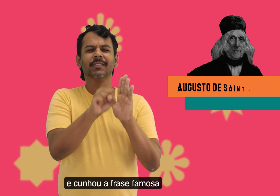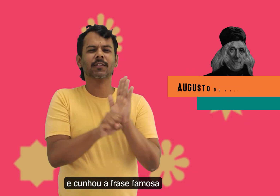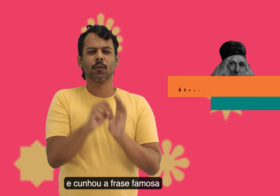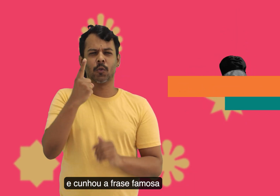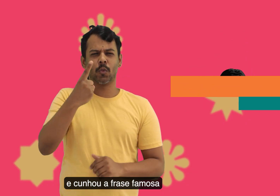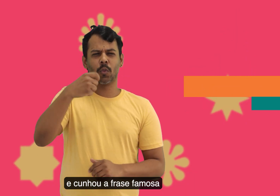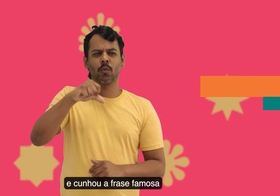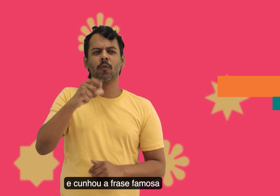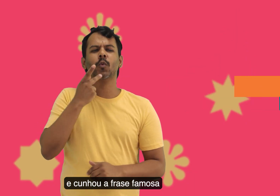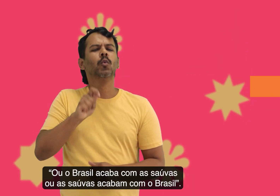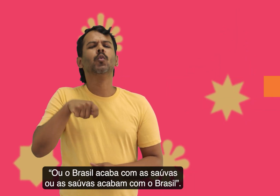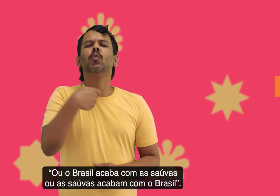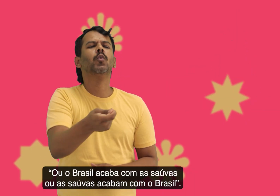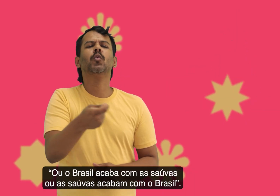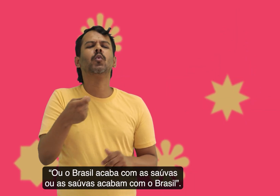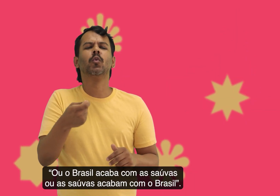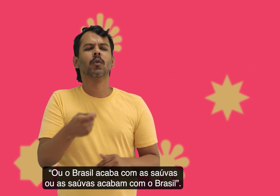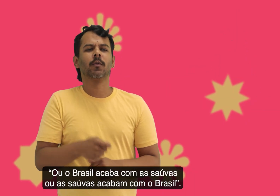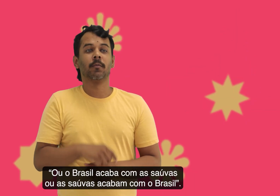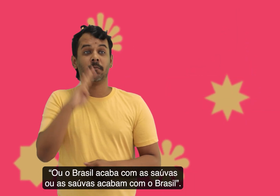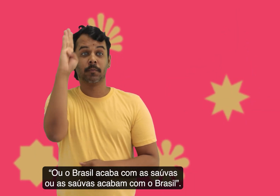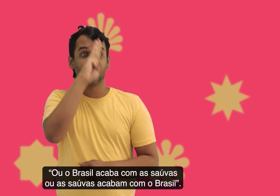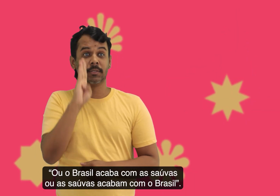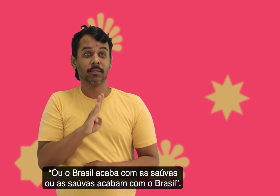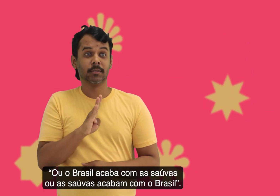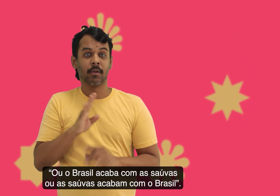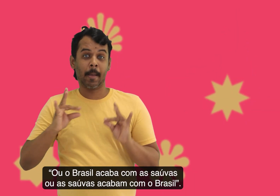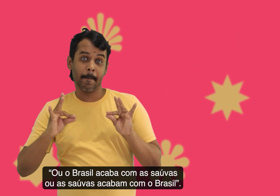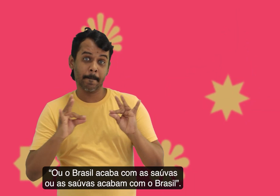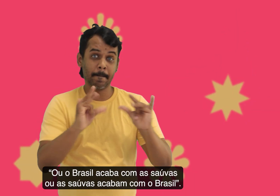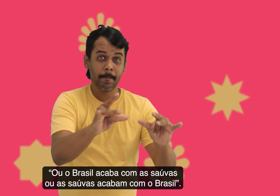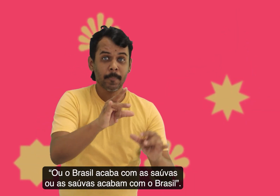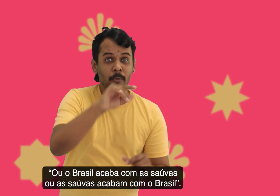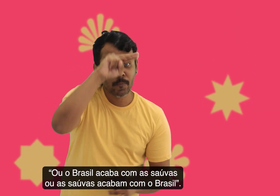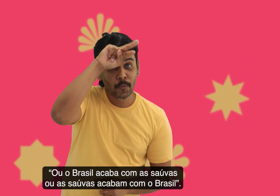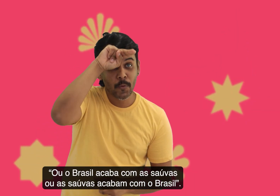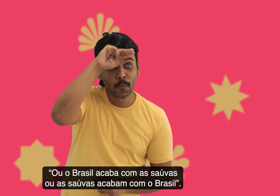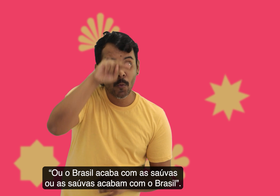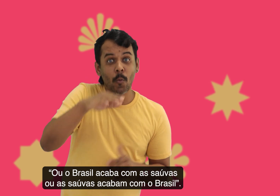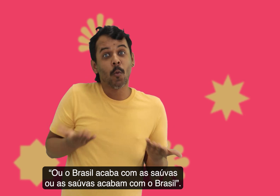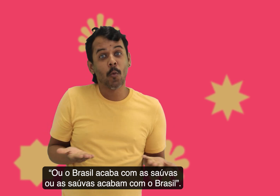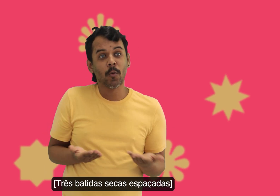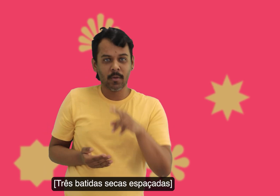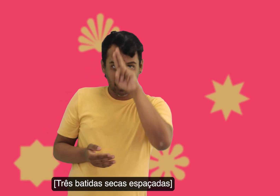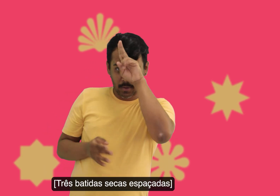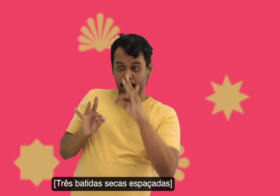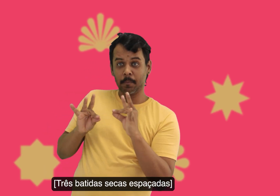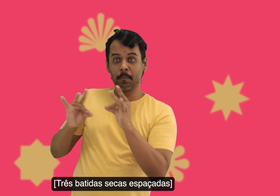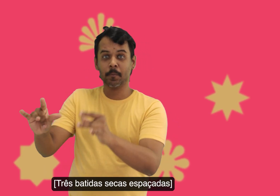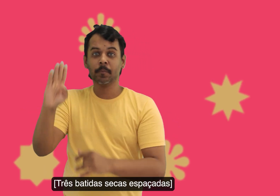famosa: ou o Brasil acaba com as saúvas, ou as saúvas acabam com o Brasil.